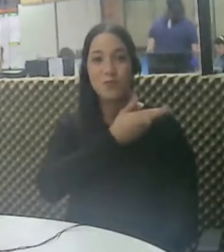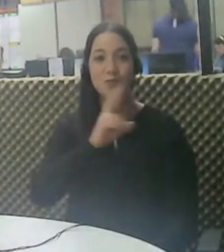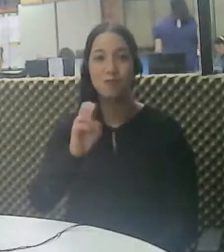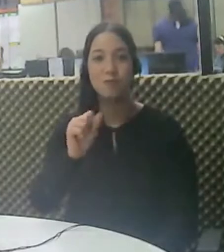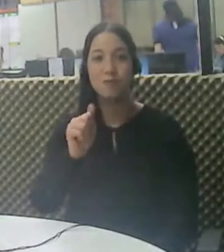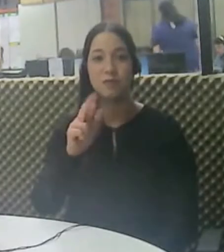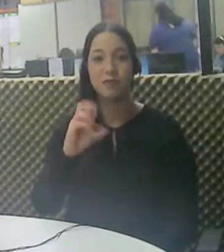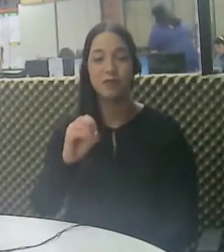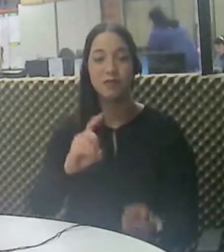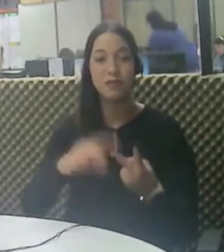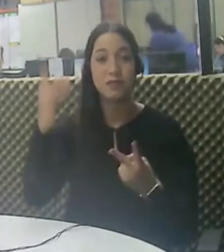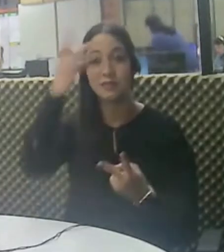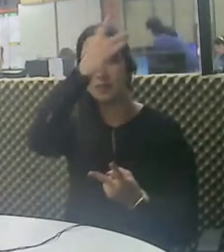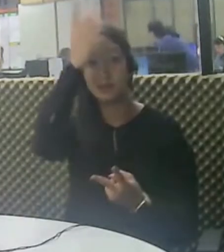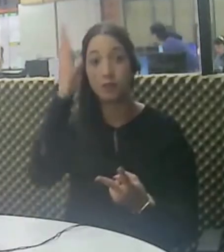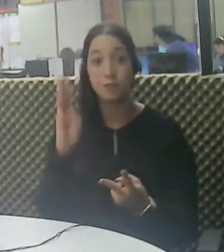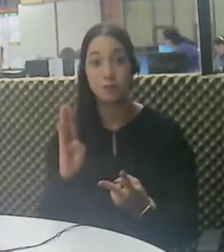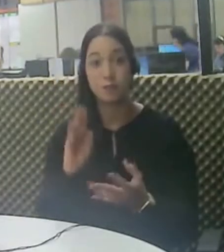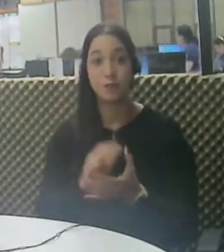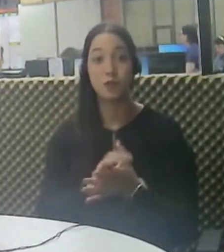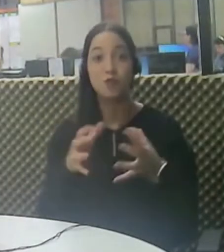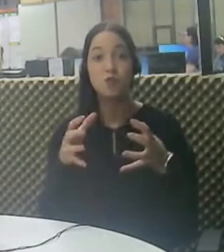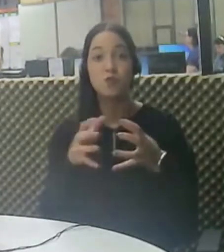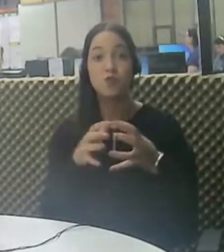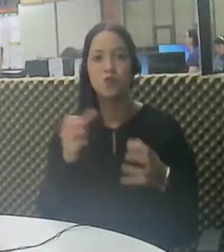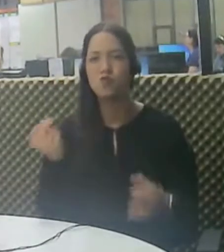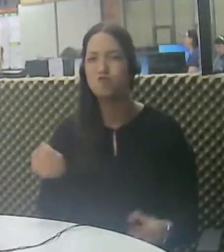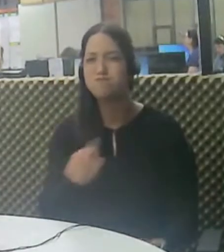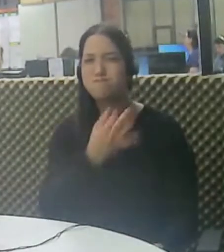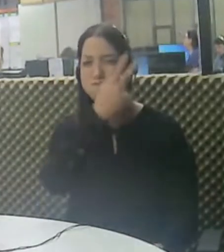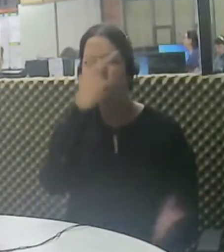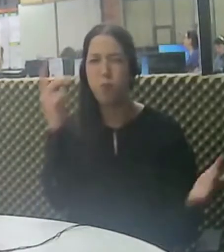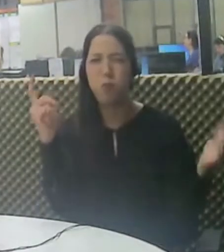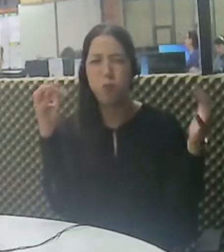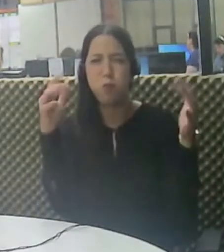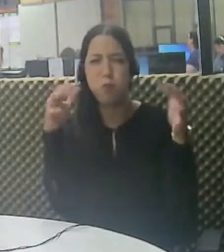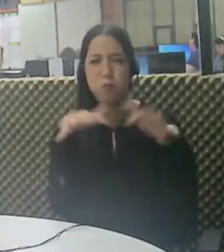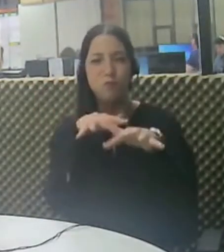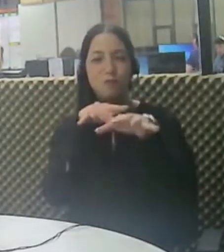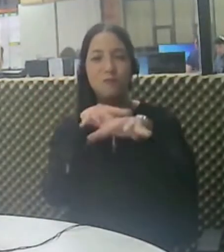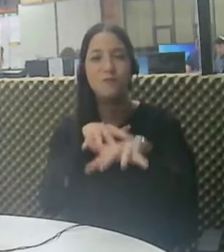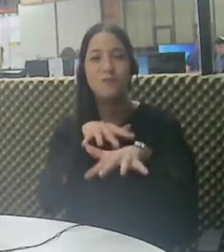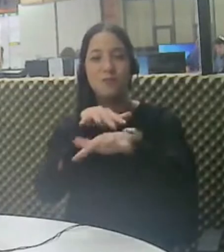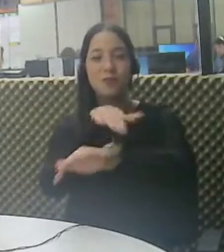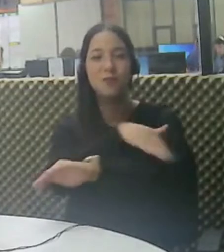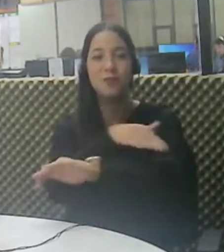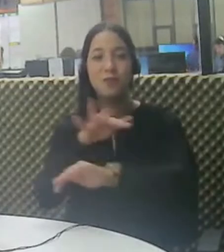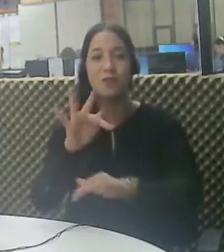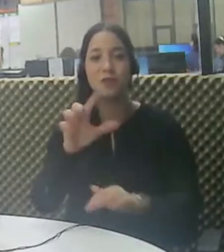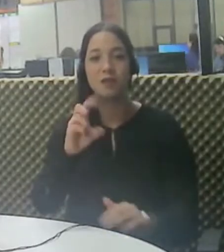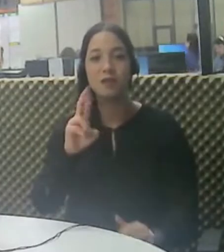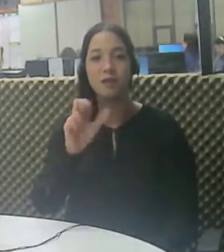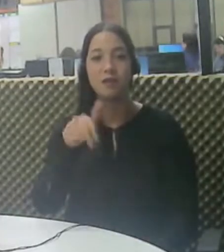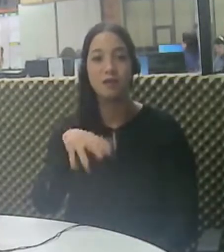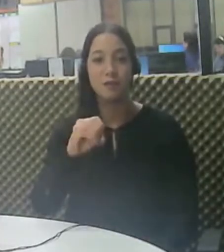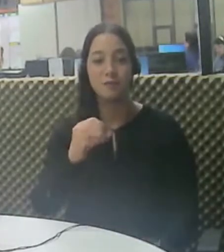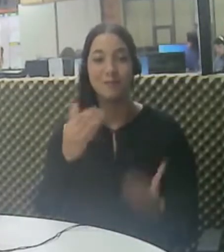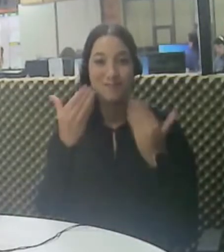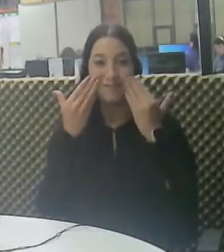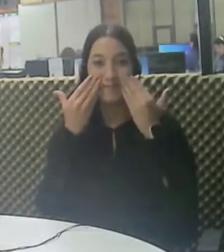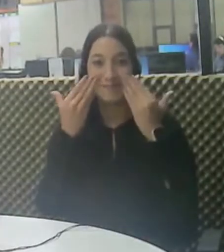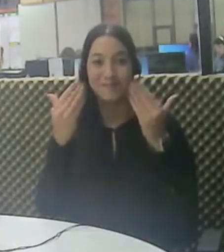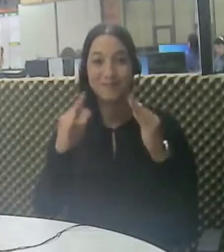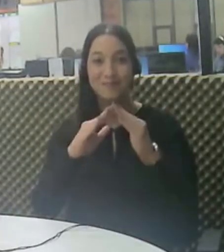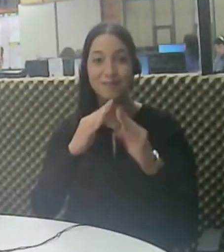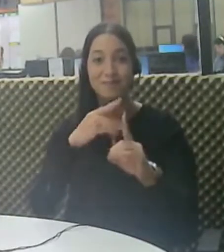São Benedito, a festa de Congado reuniu milhares de pessoas durante o desfile pela Avenida Floriano Peixoto e as apresentações